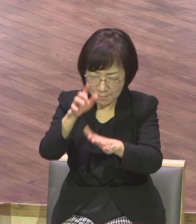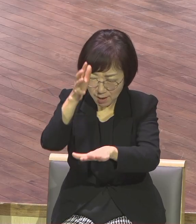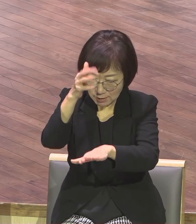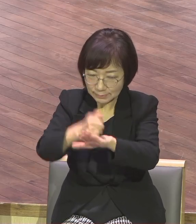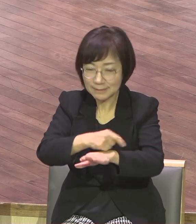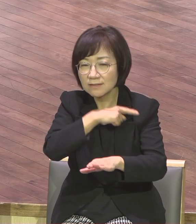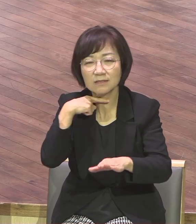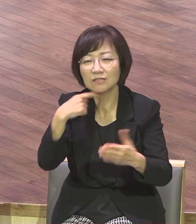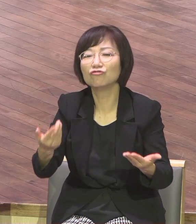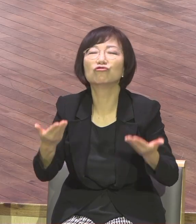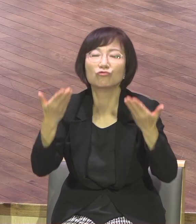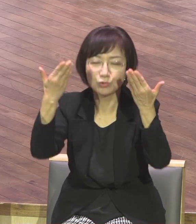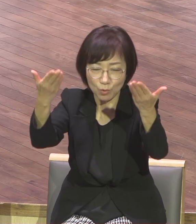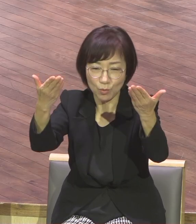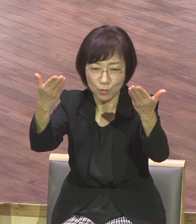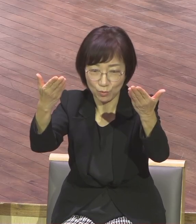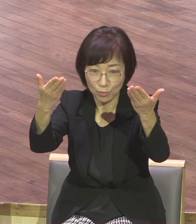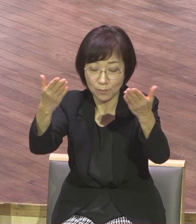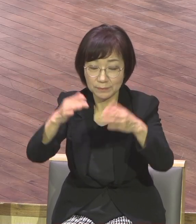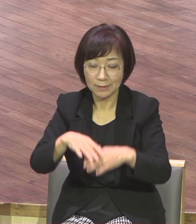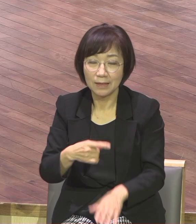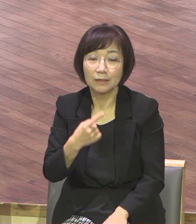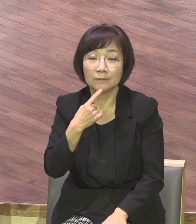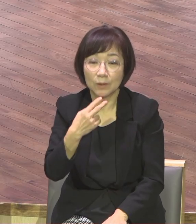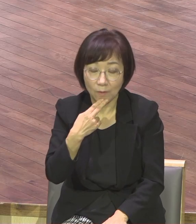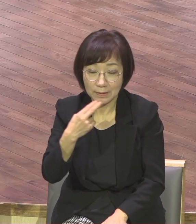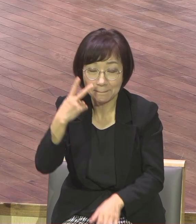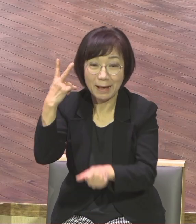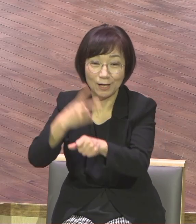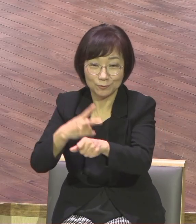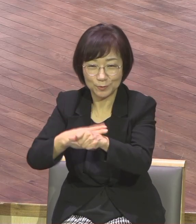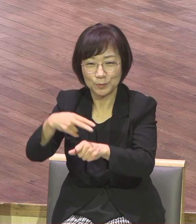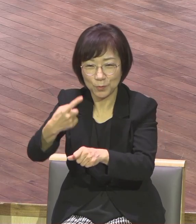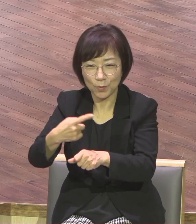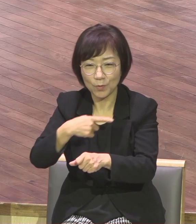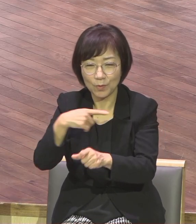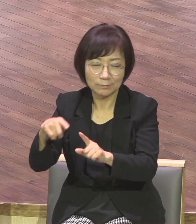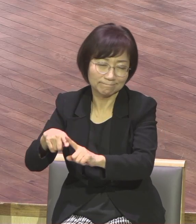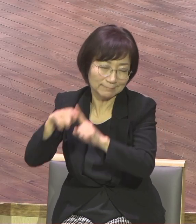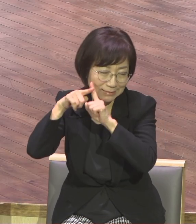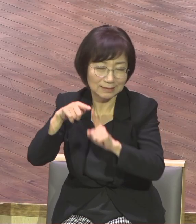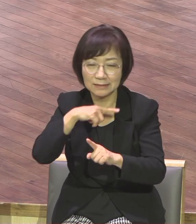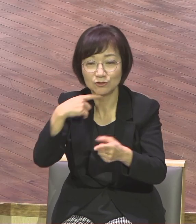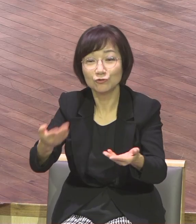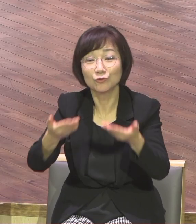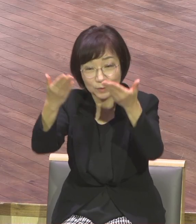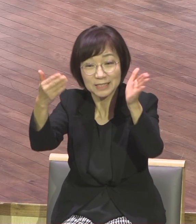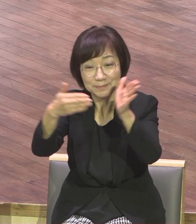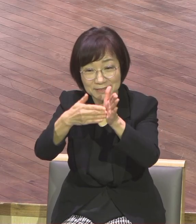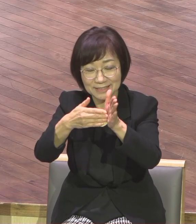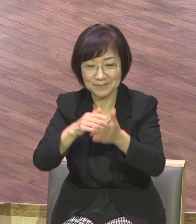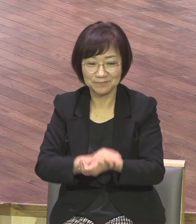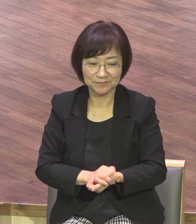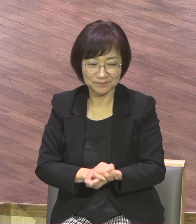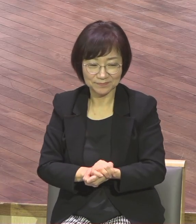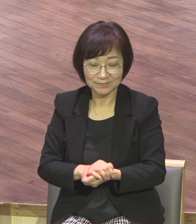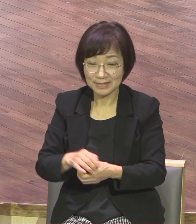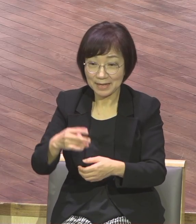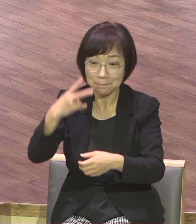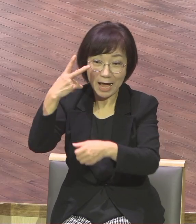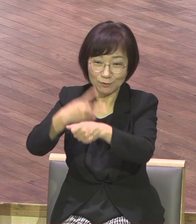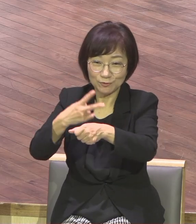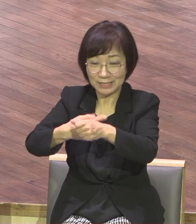바울도 선교 길을 갔습니다. 영화 바울이라는 영화에 보면 사도 바울의 이 마지막 순간을 묘사하고